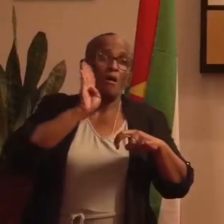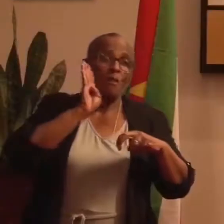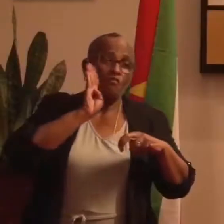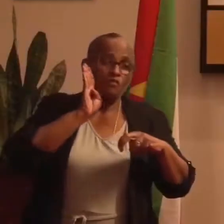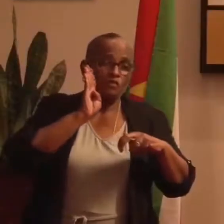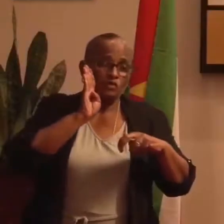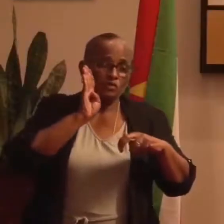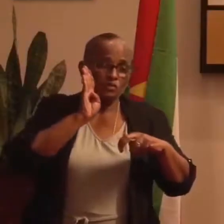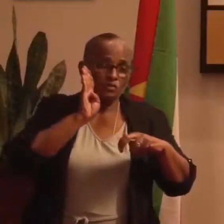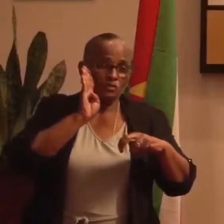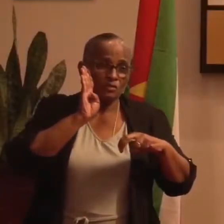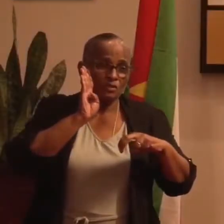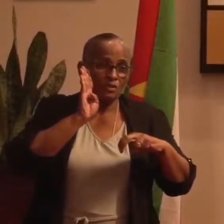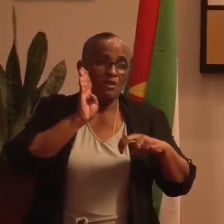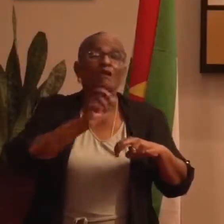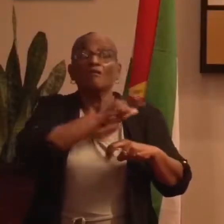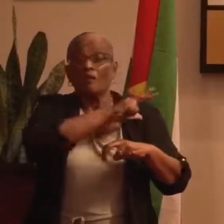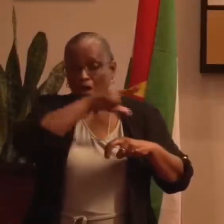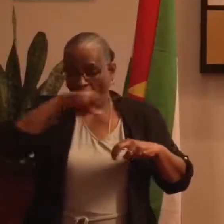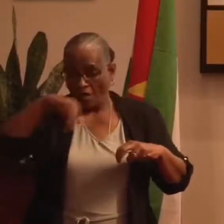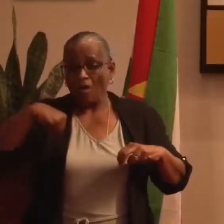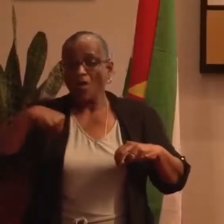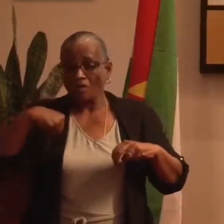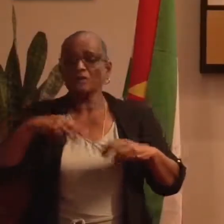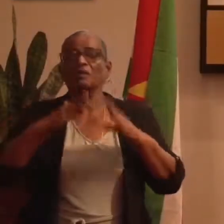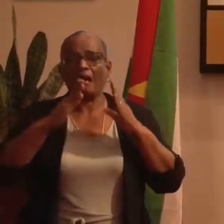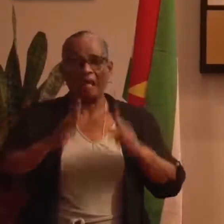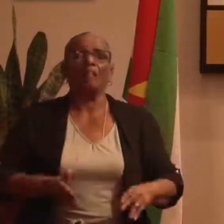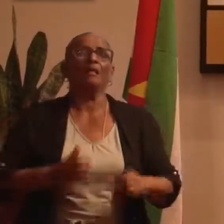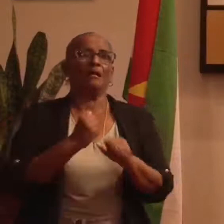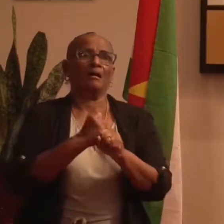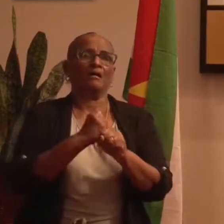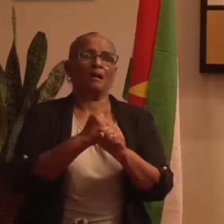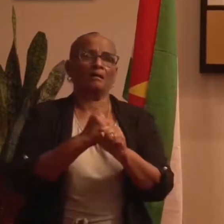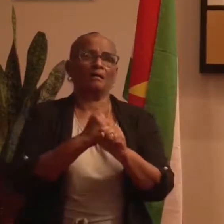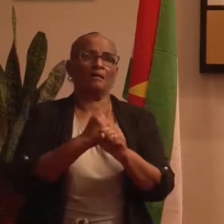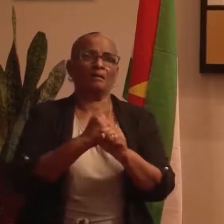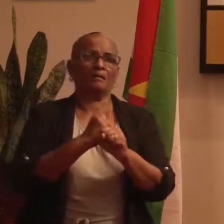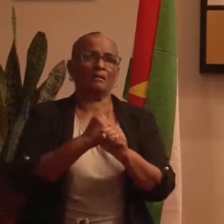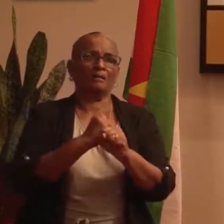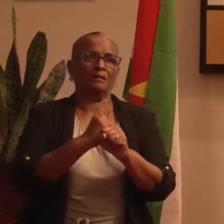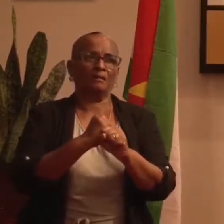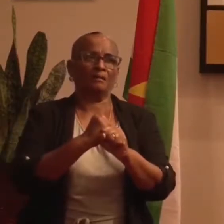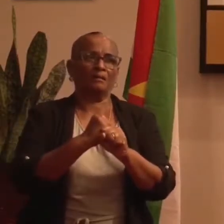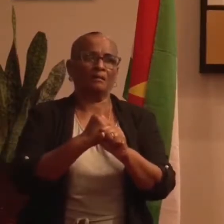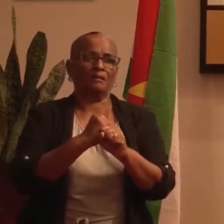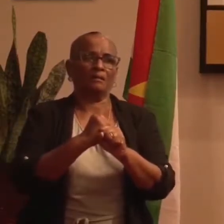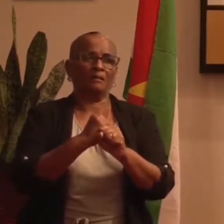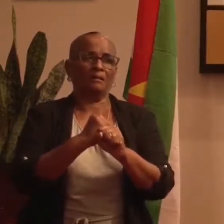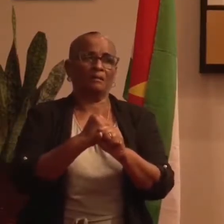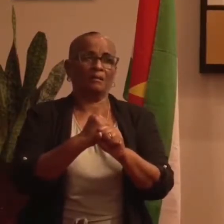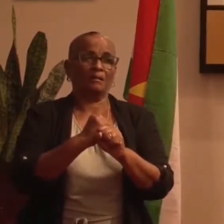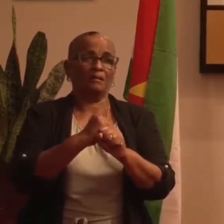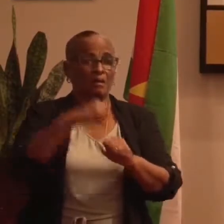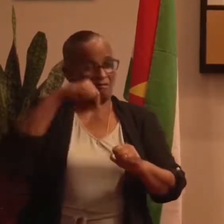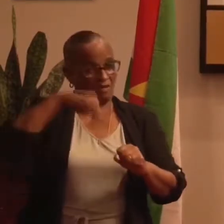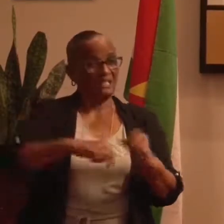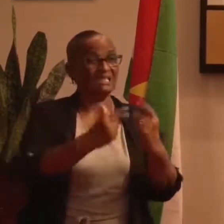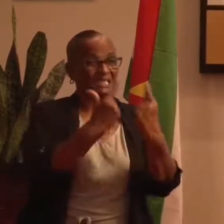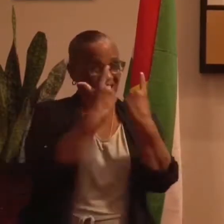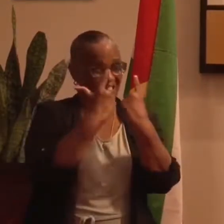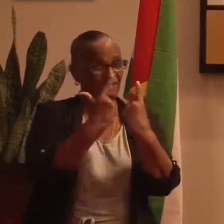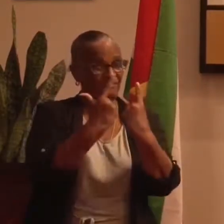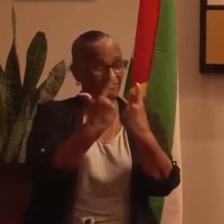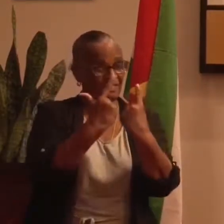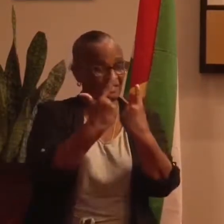uit de VHP, ABOP, NPS en de PL. Dit ministersteam wordt donderdag beëdigd. Op die dag vindt ook